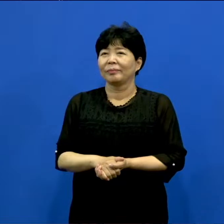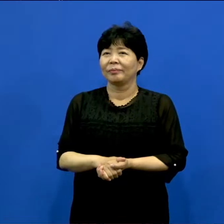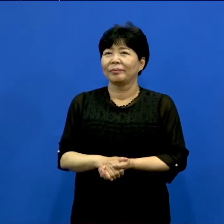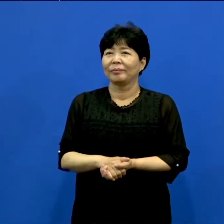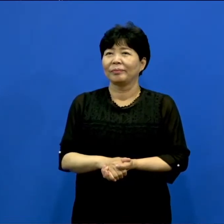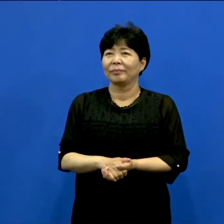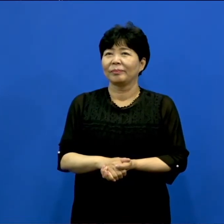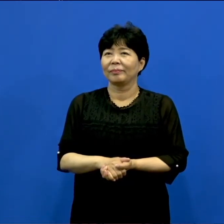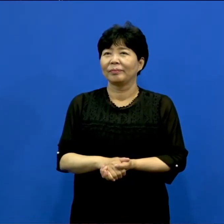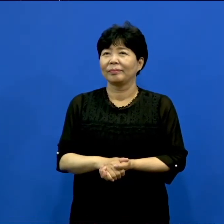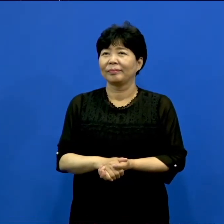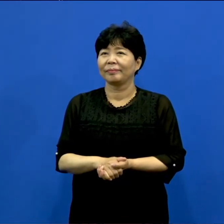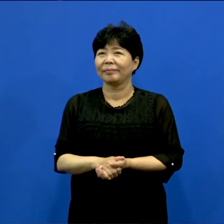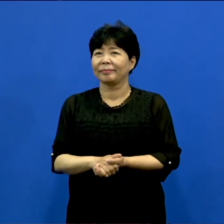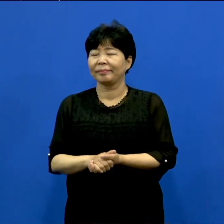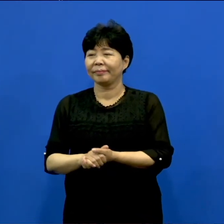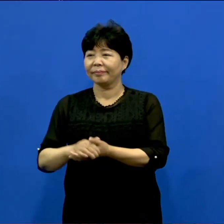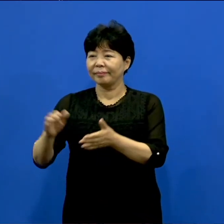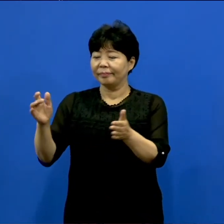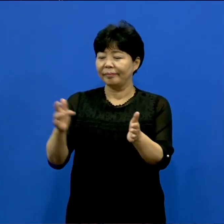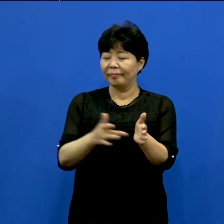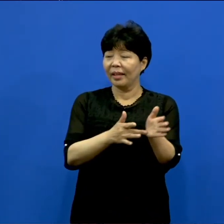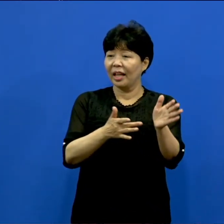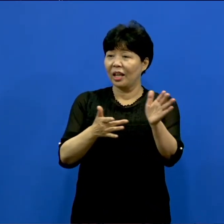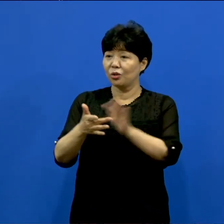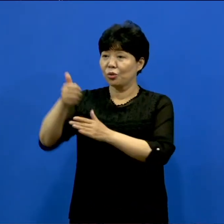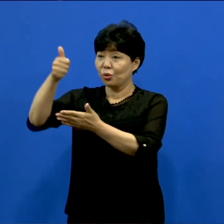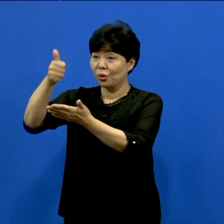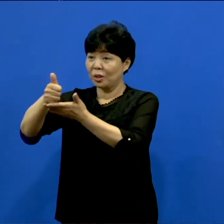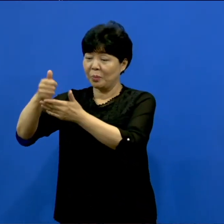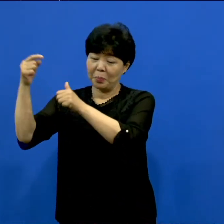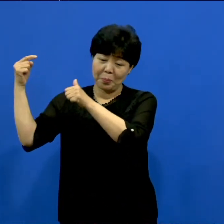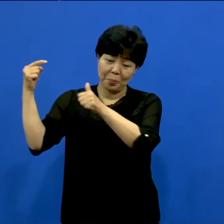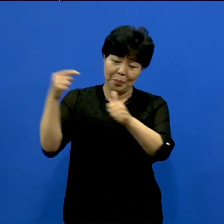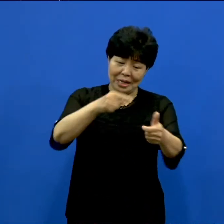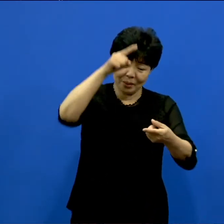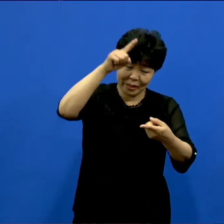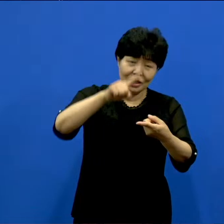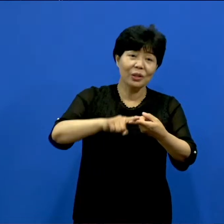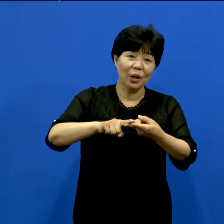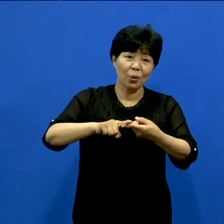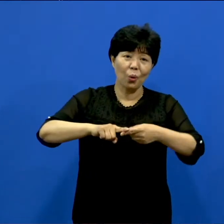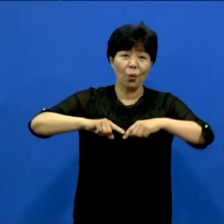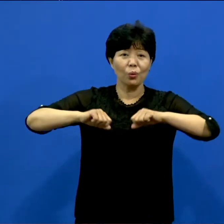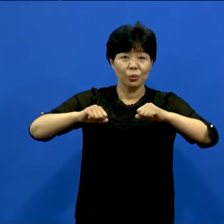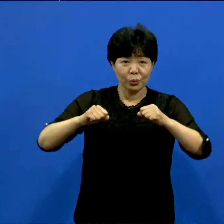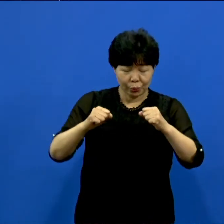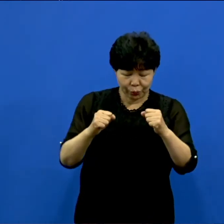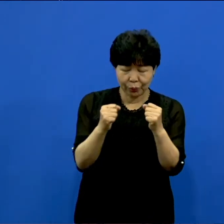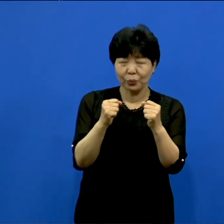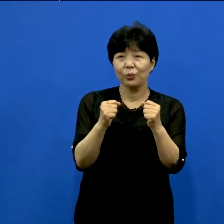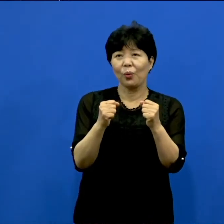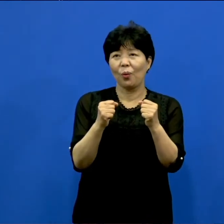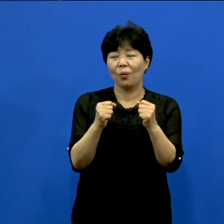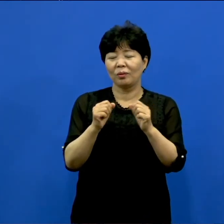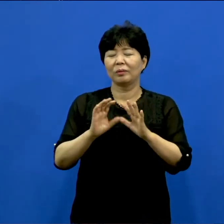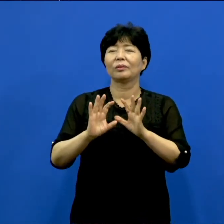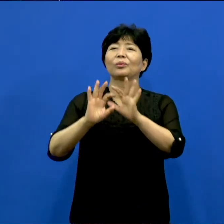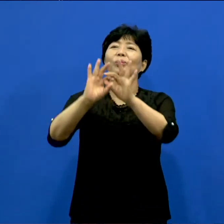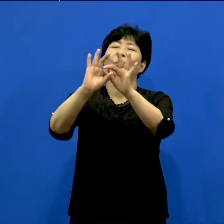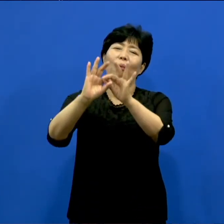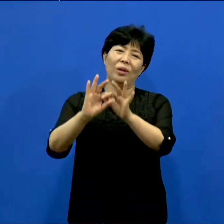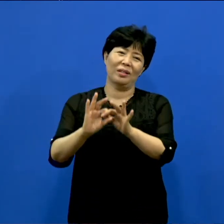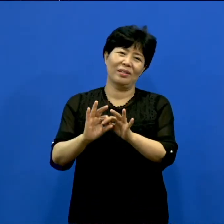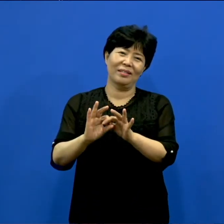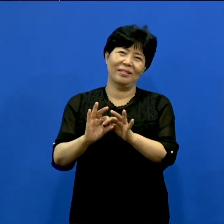종들이 지금 예수님의 말씀대로 옮겨가는데 이 순종인데 그 순종을 통하여